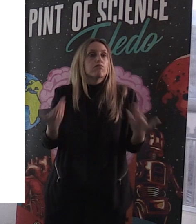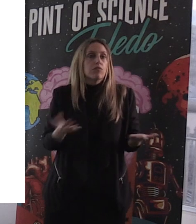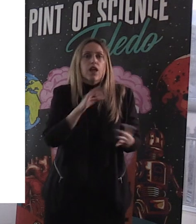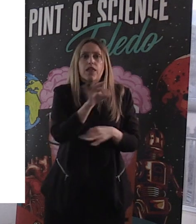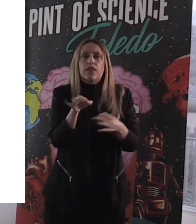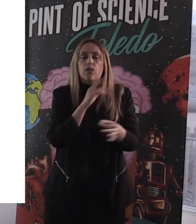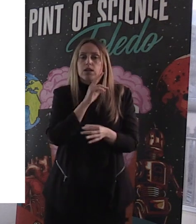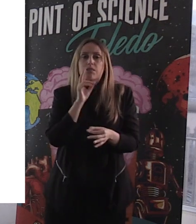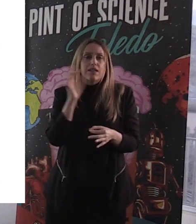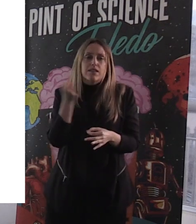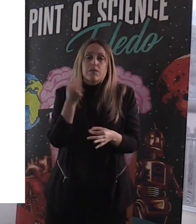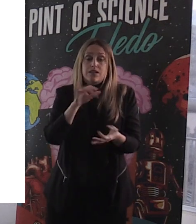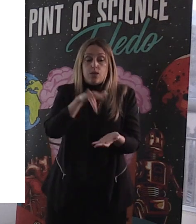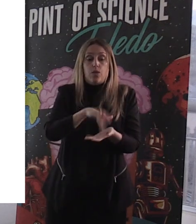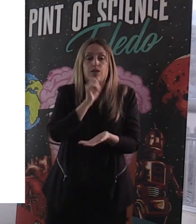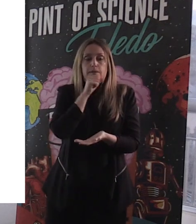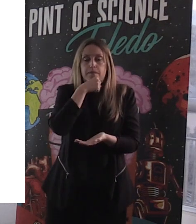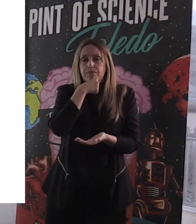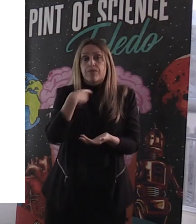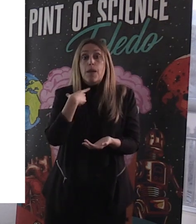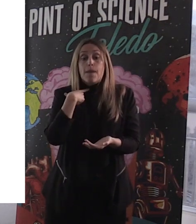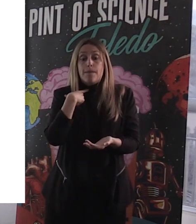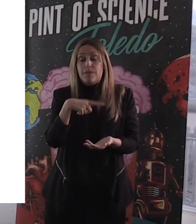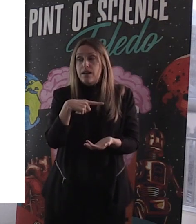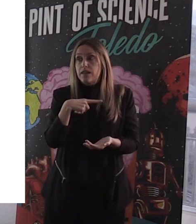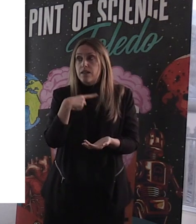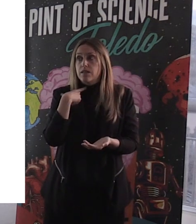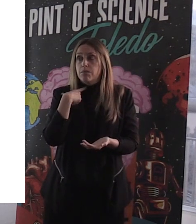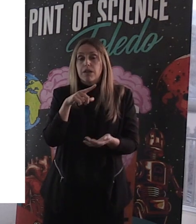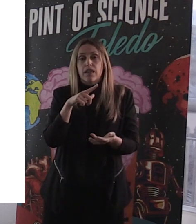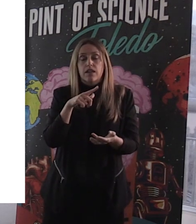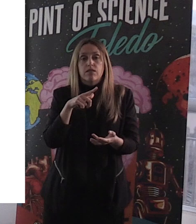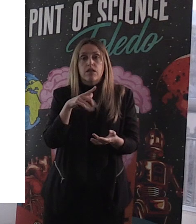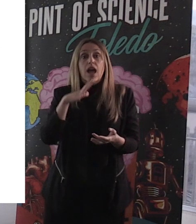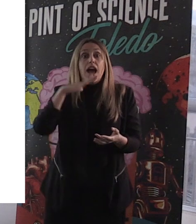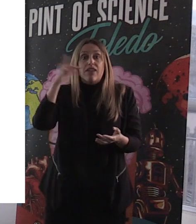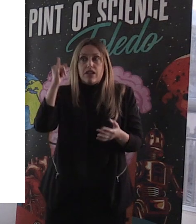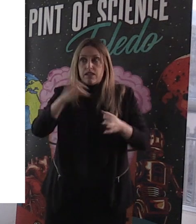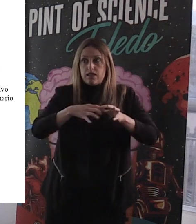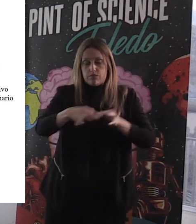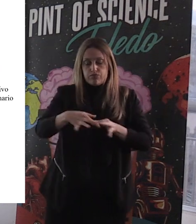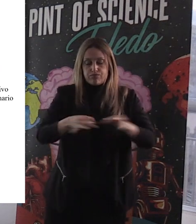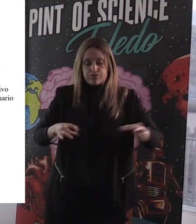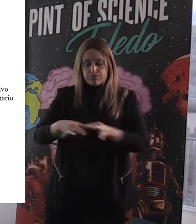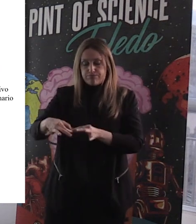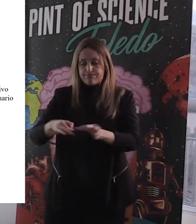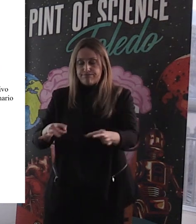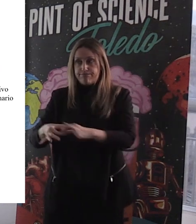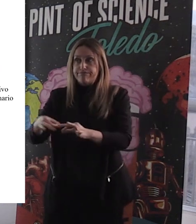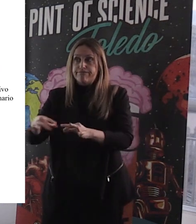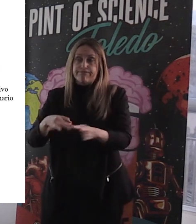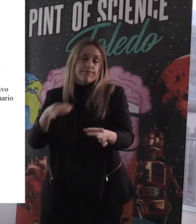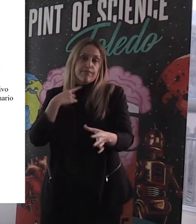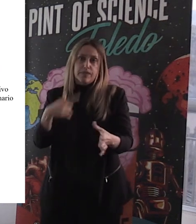células madre durante la vejez? Pierden la habilidad de dividirse más. Esto se llama